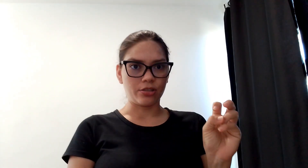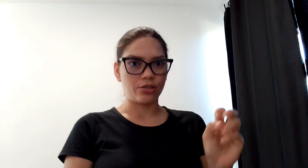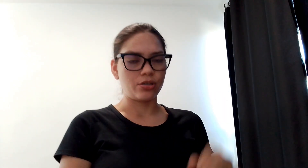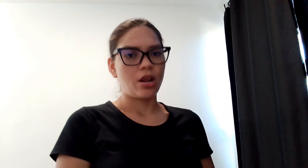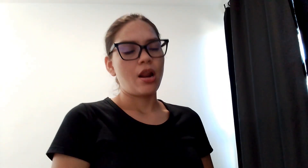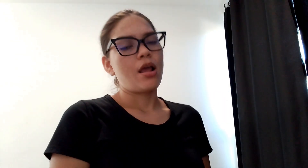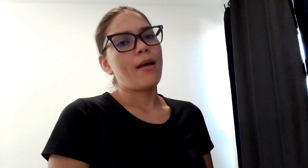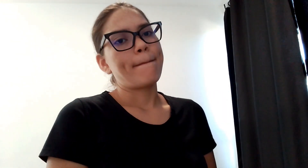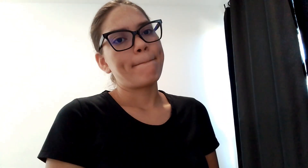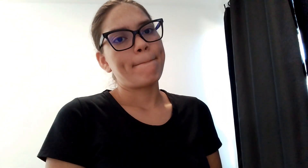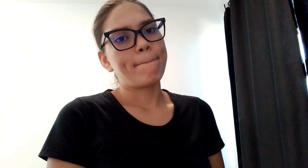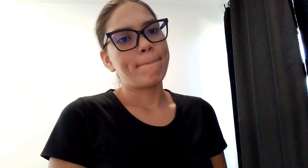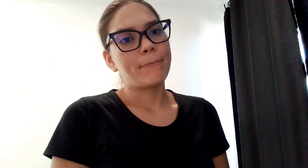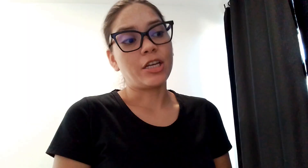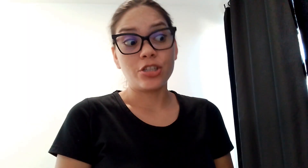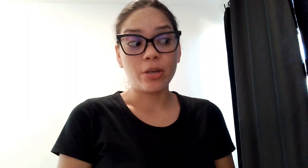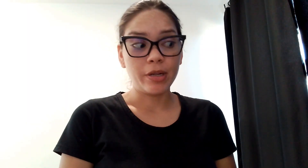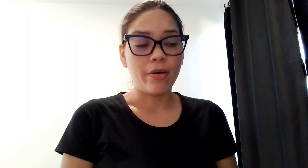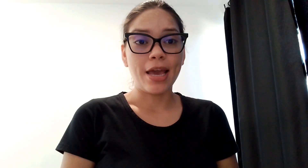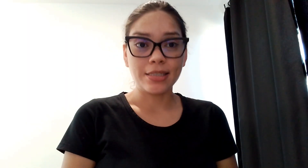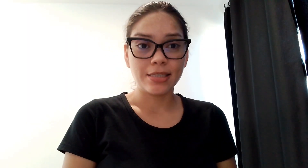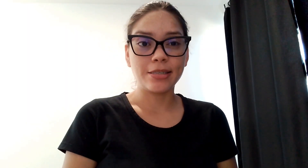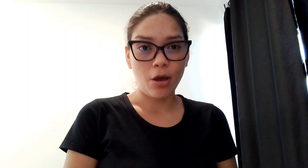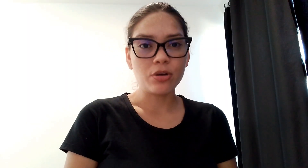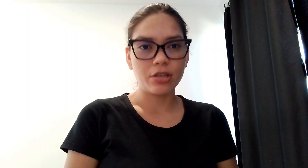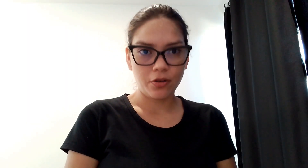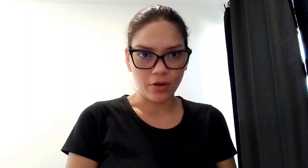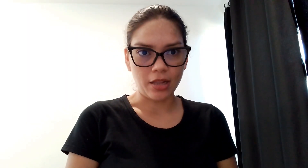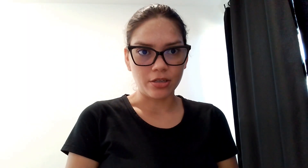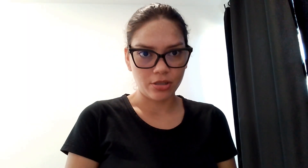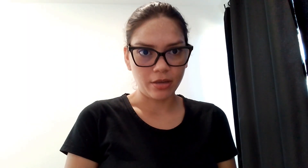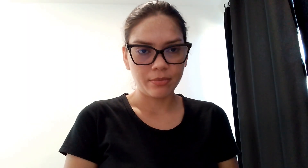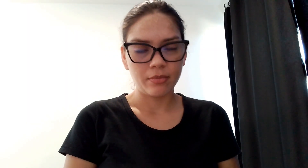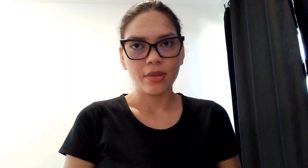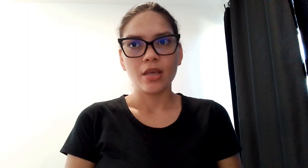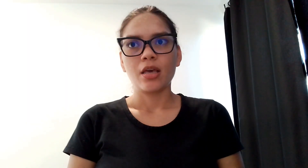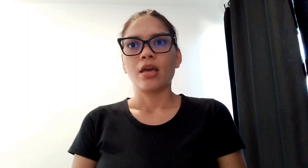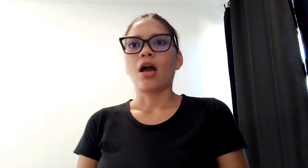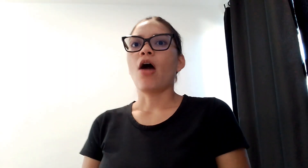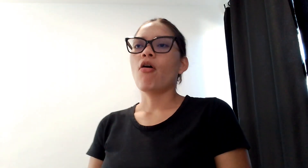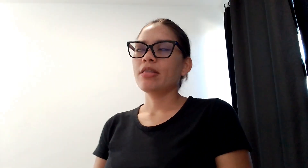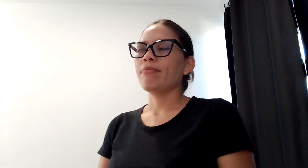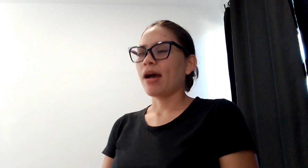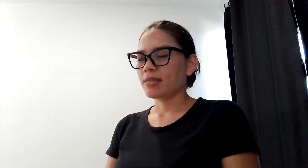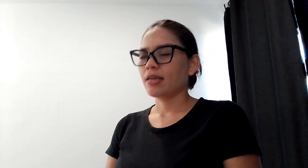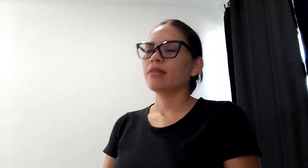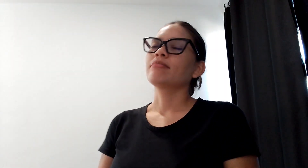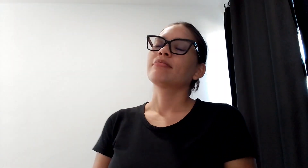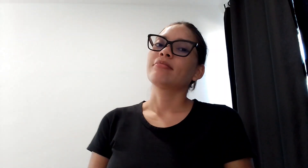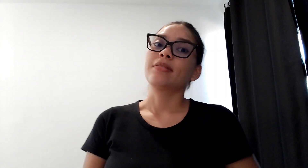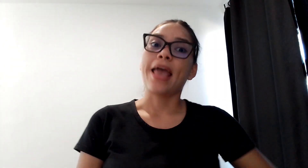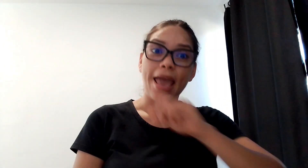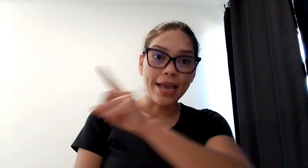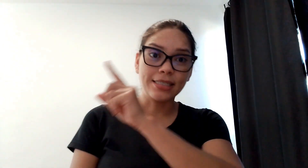derivadas. Que a gente chama não, essas são as derivadas, tá? A ordem básica,